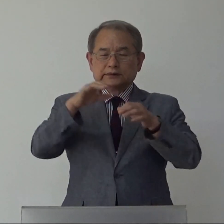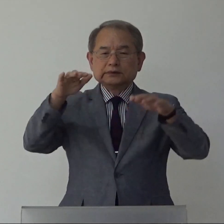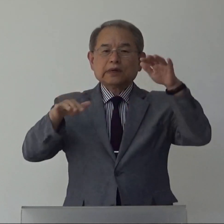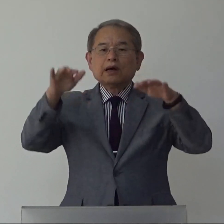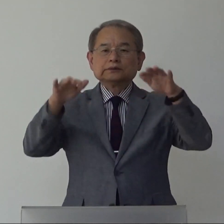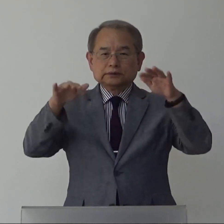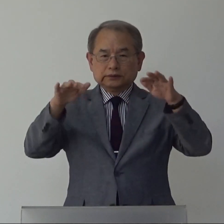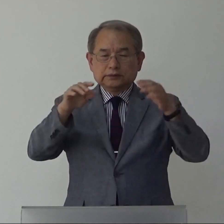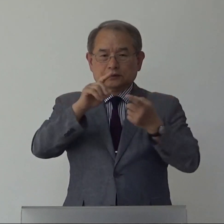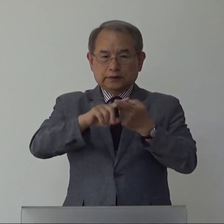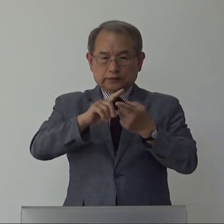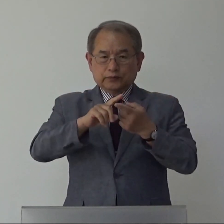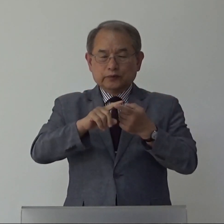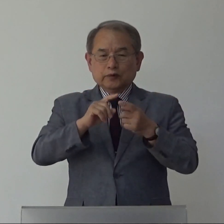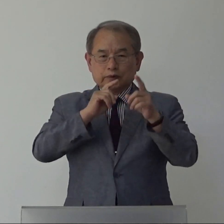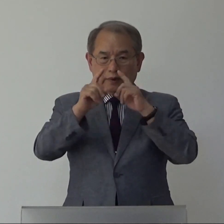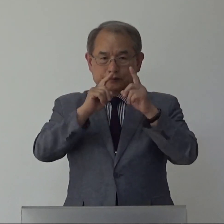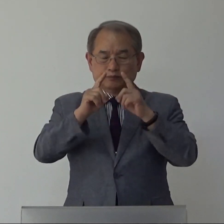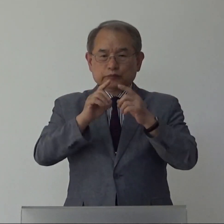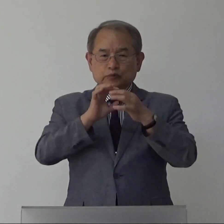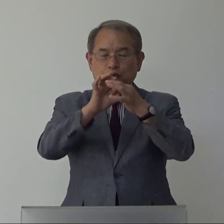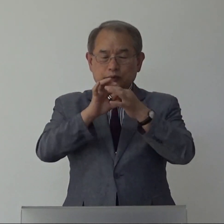다름과 틀림의 차이.